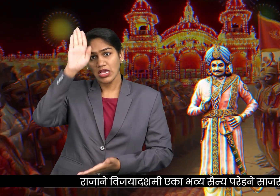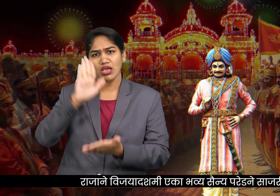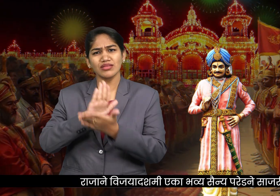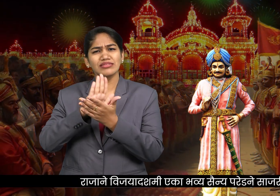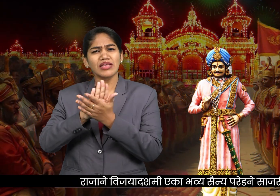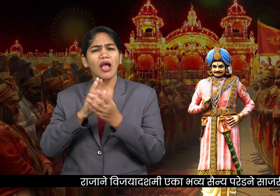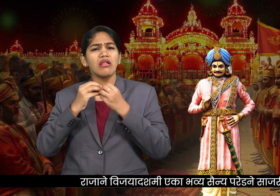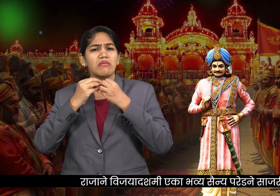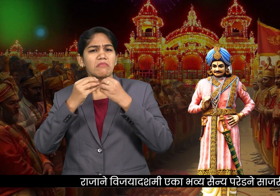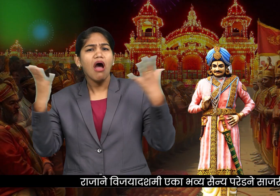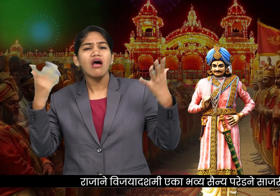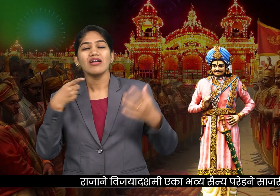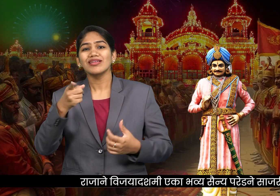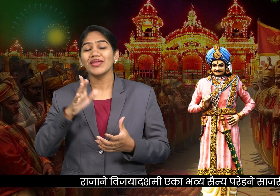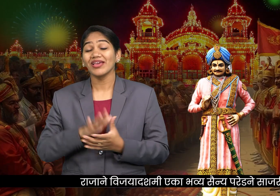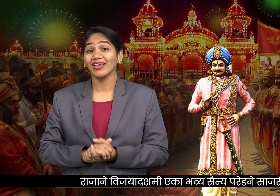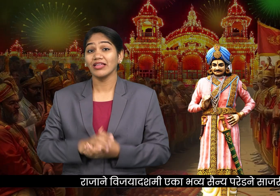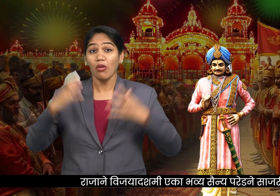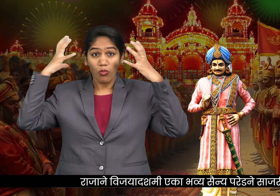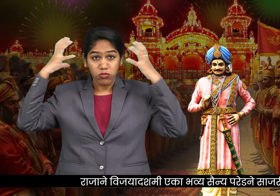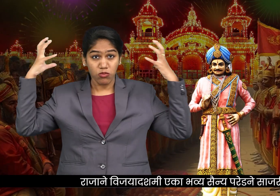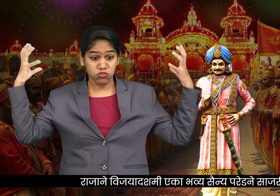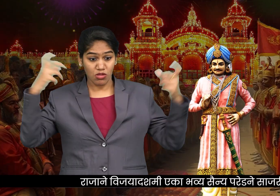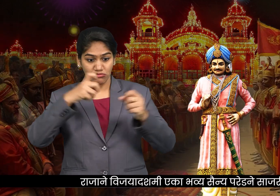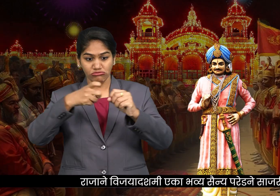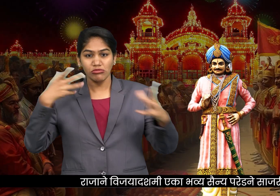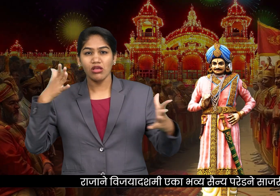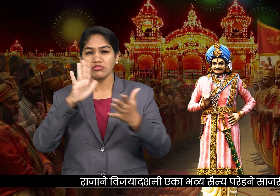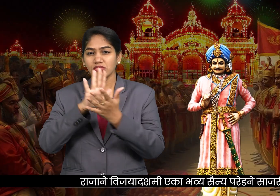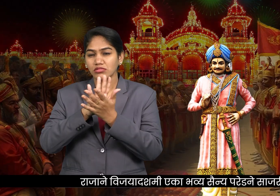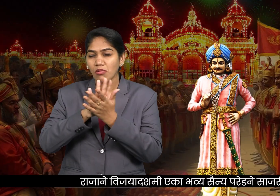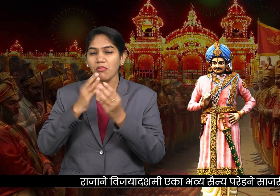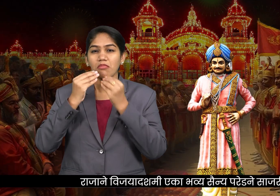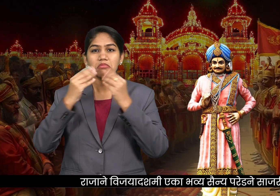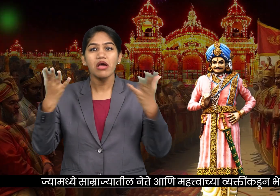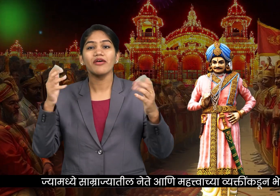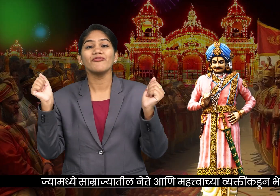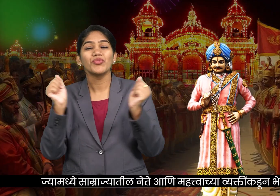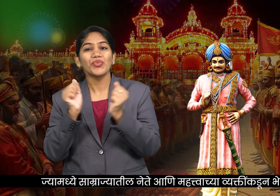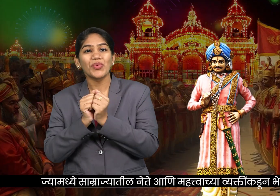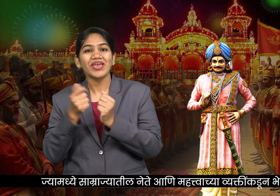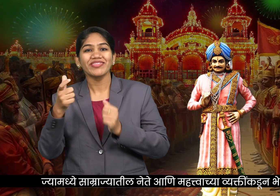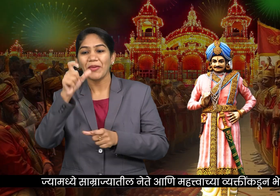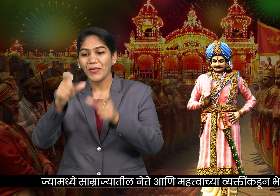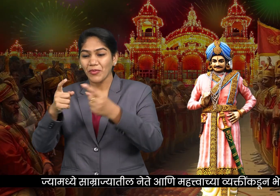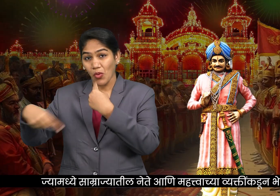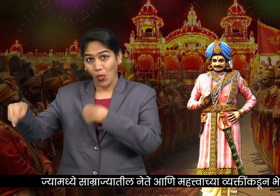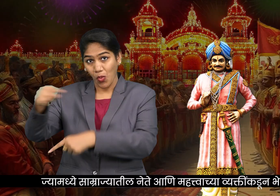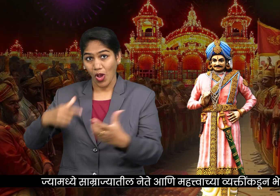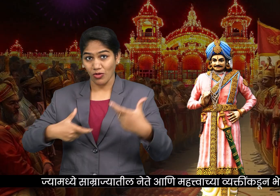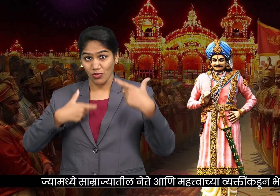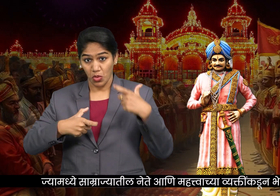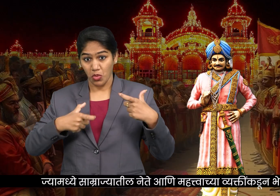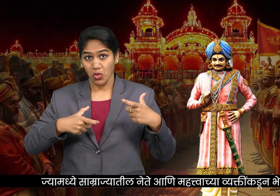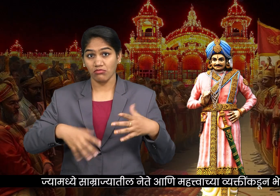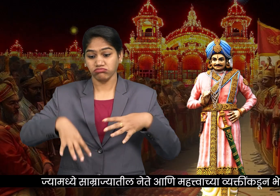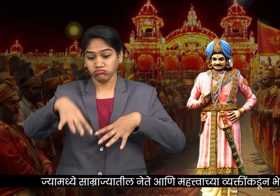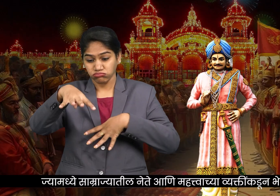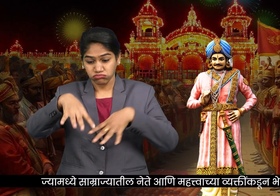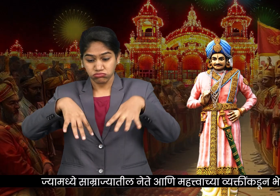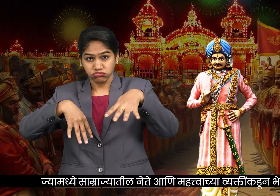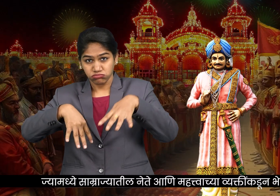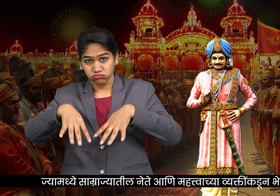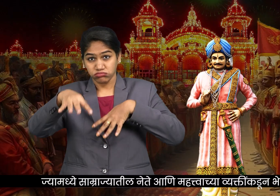राजाने विजयदशमी एक भव्य सैन्य परेडने साजरी केली, ज्यामध्ये साम्राज्यातील